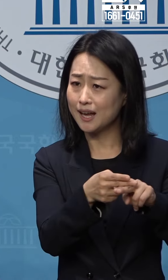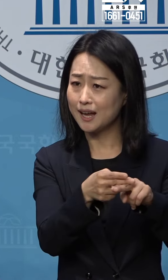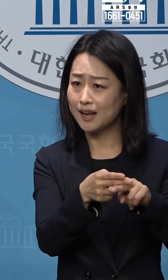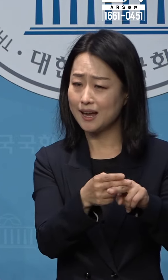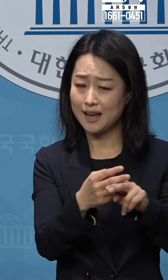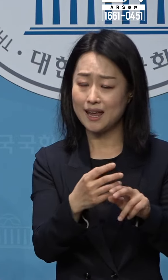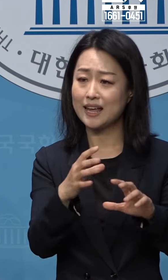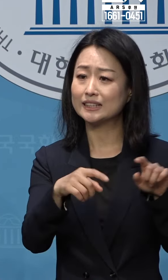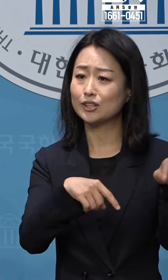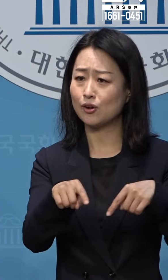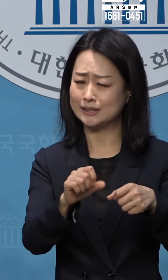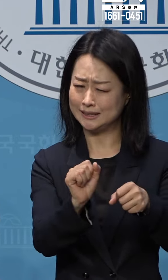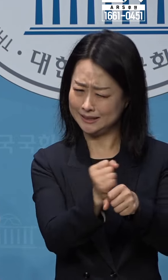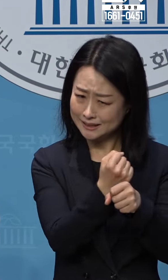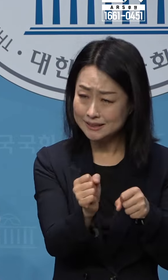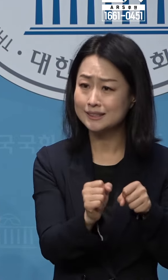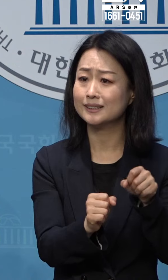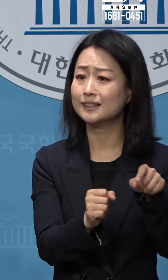검찰이